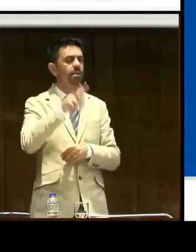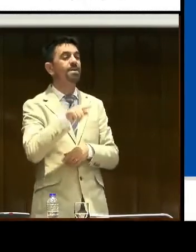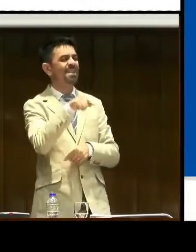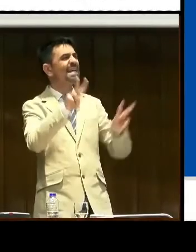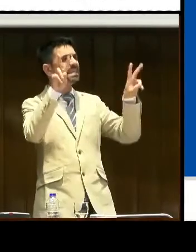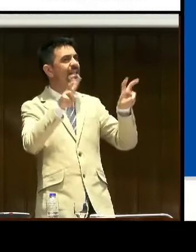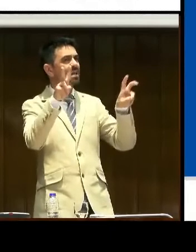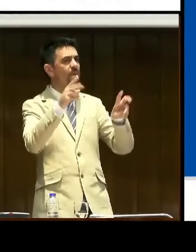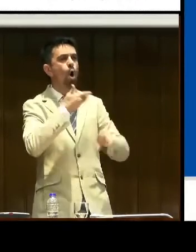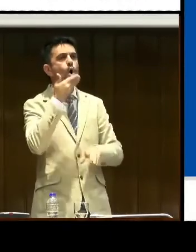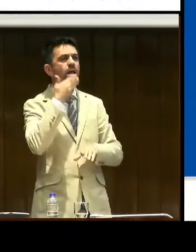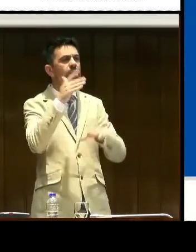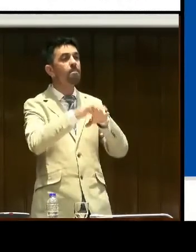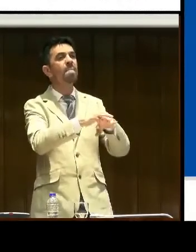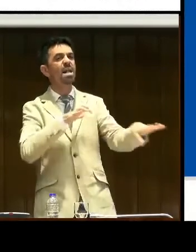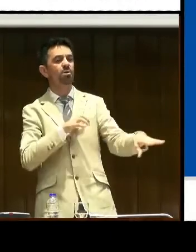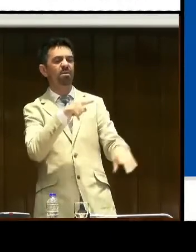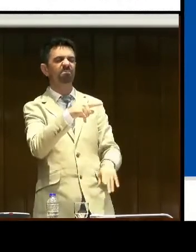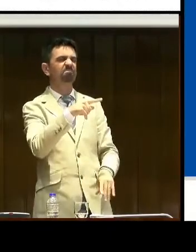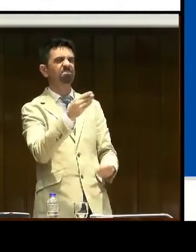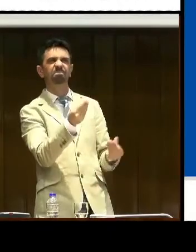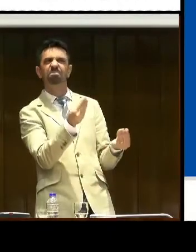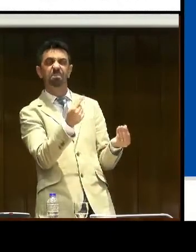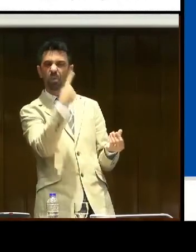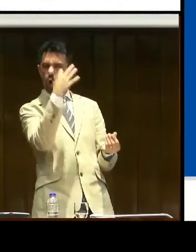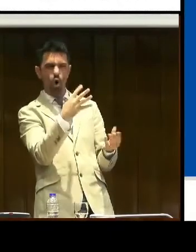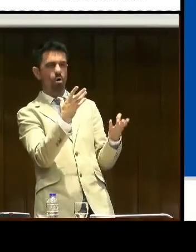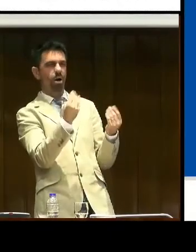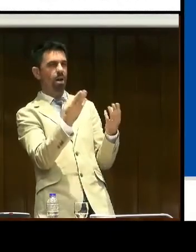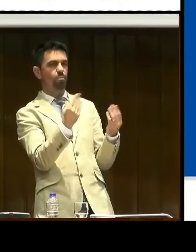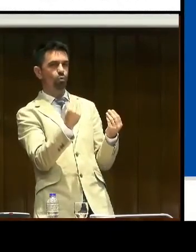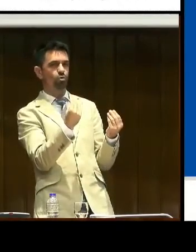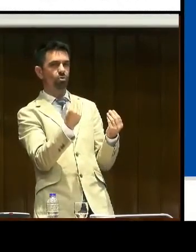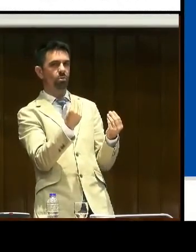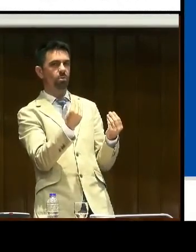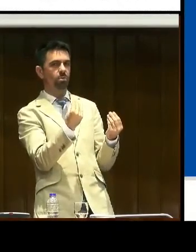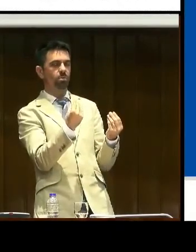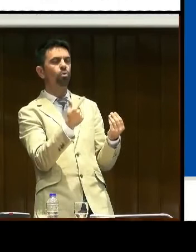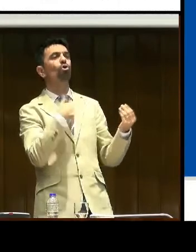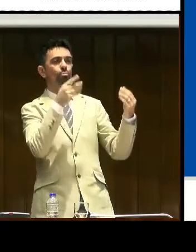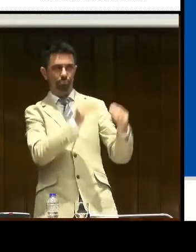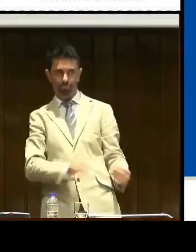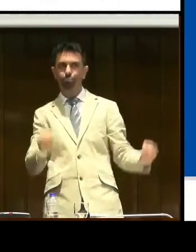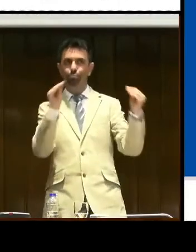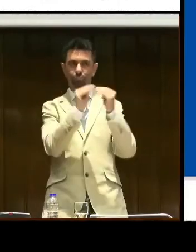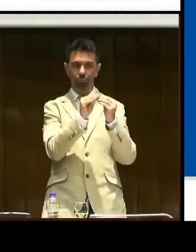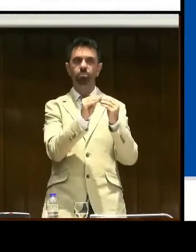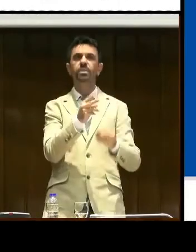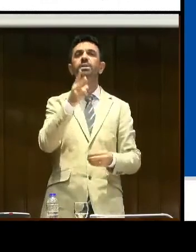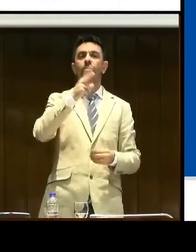de los oyentes no termina de creérselo. Yo también me reafirmo en esa convicción.